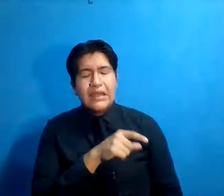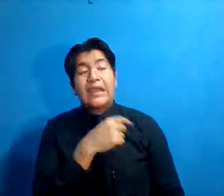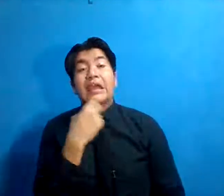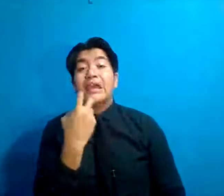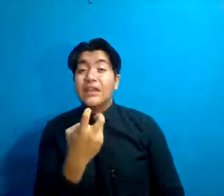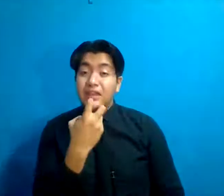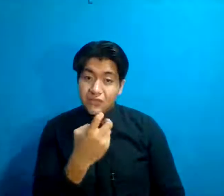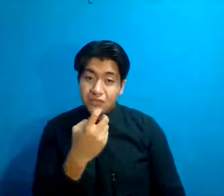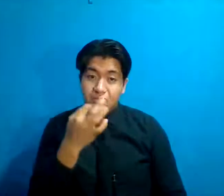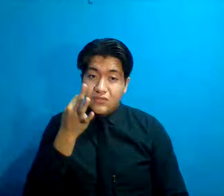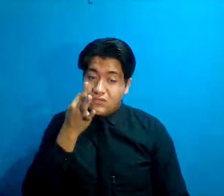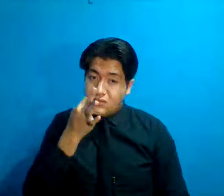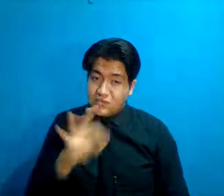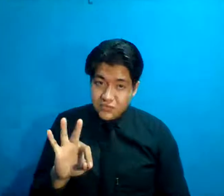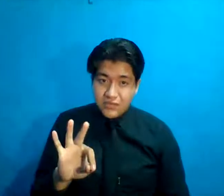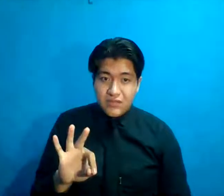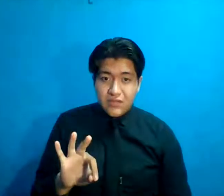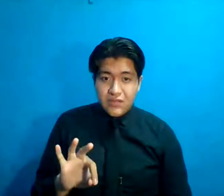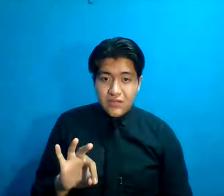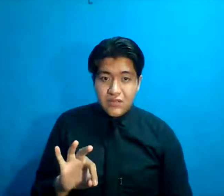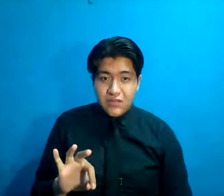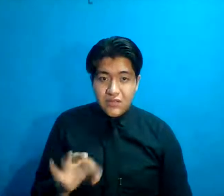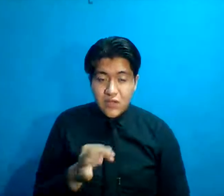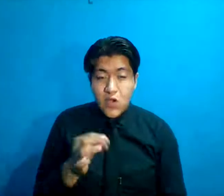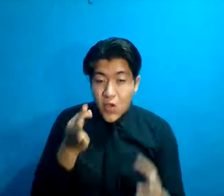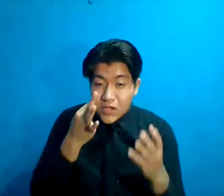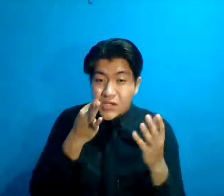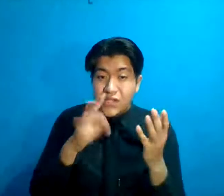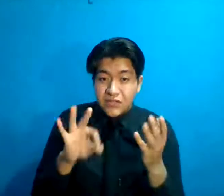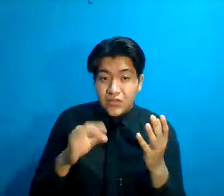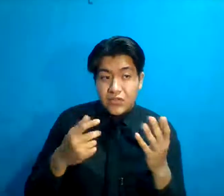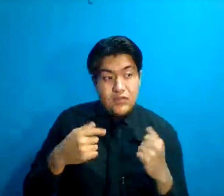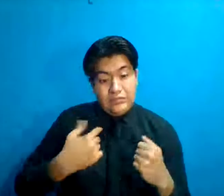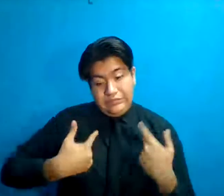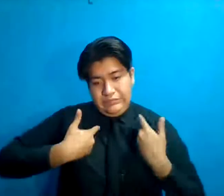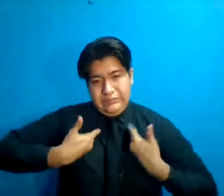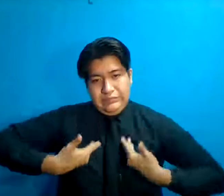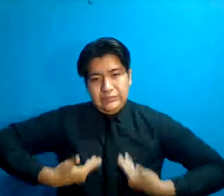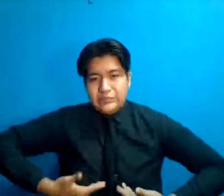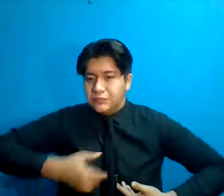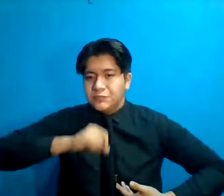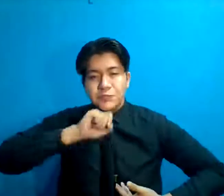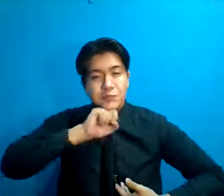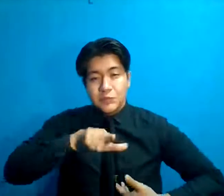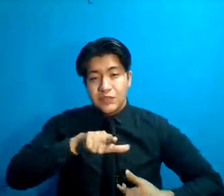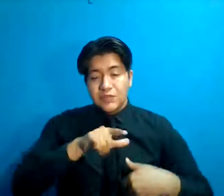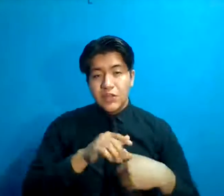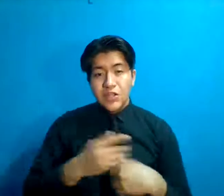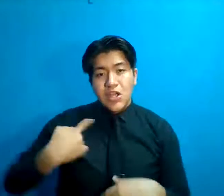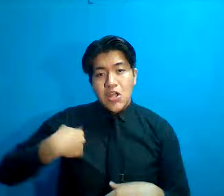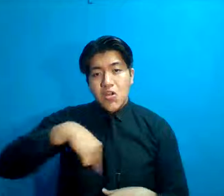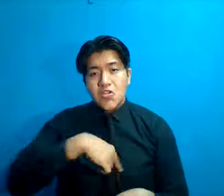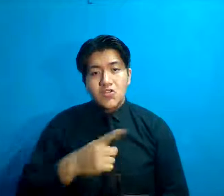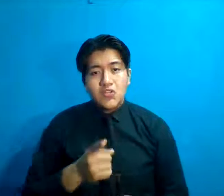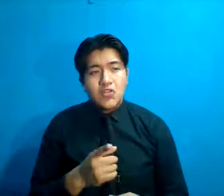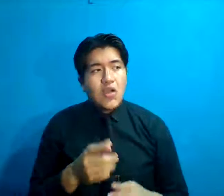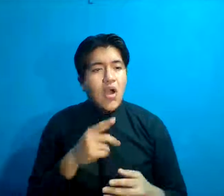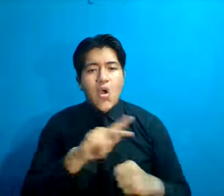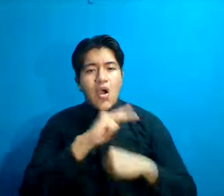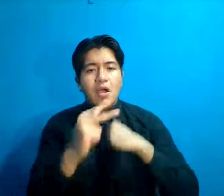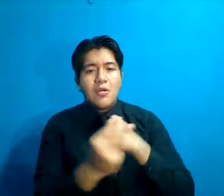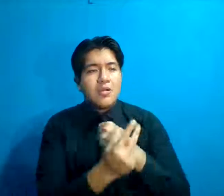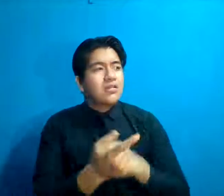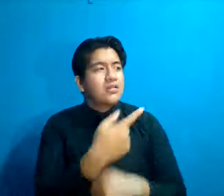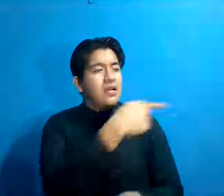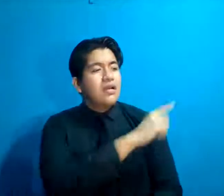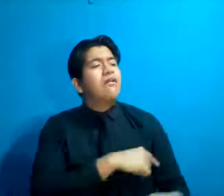incluso, nos ofendería hasta cierto punto a nosotros, que llegamos a otro país y, tráigame al